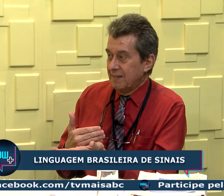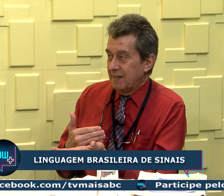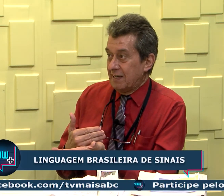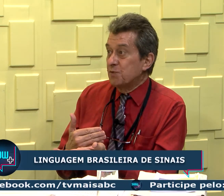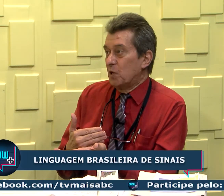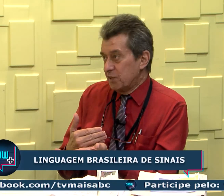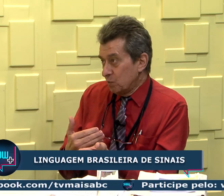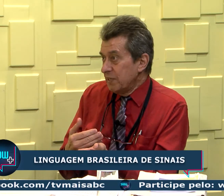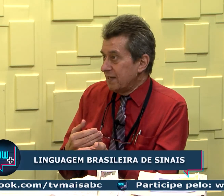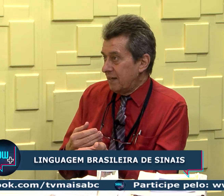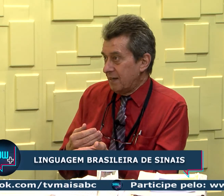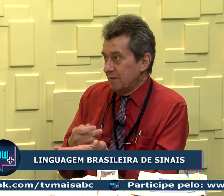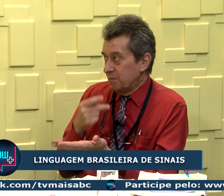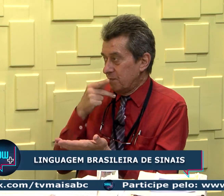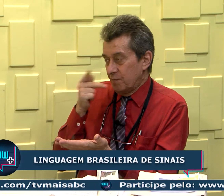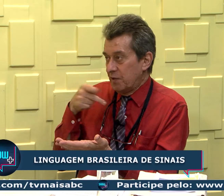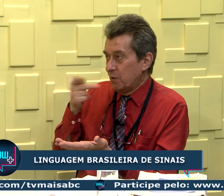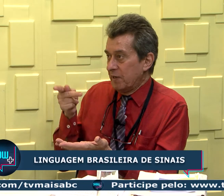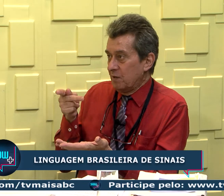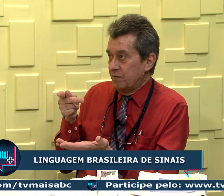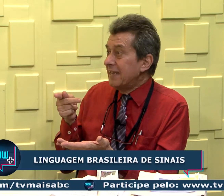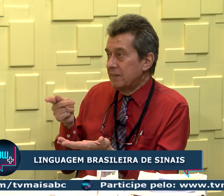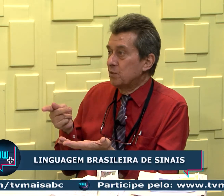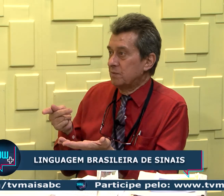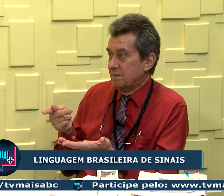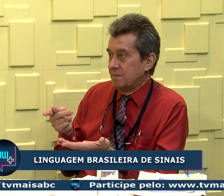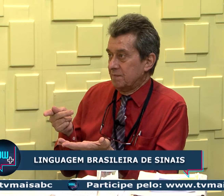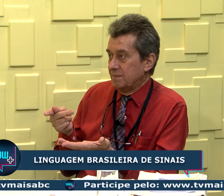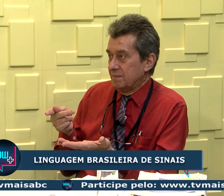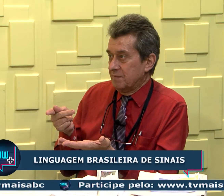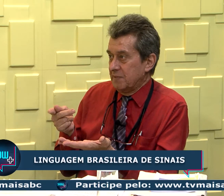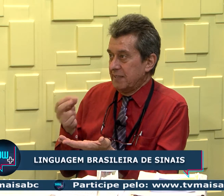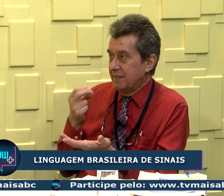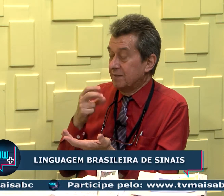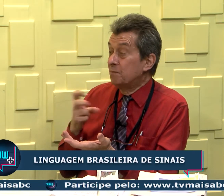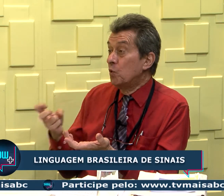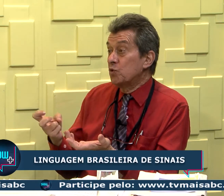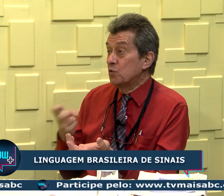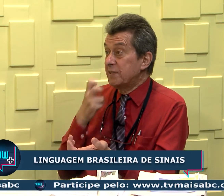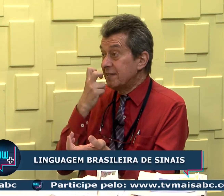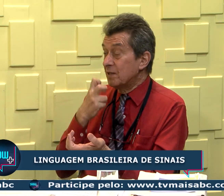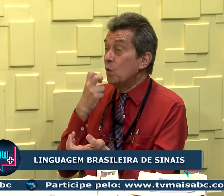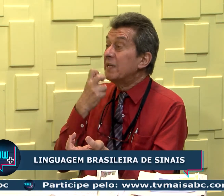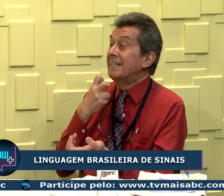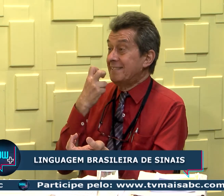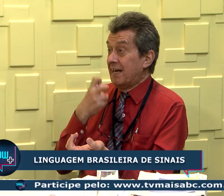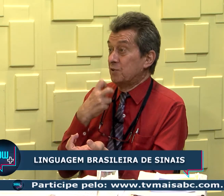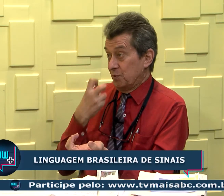elas podem se comunicar com ela falando muito sua versão oralizados